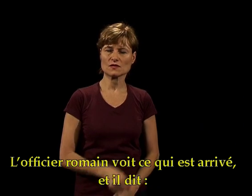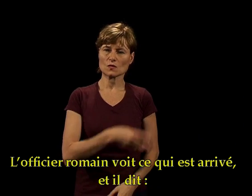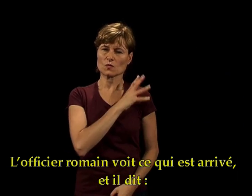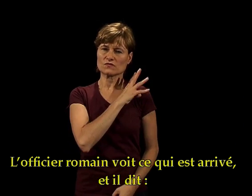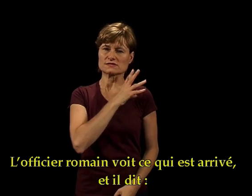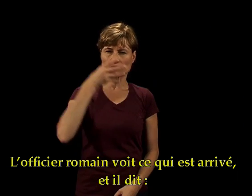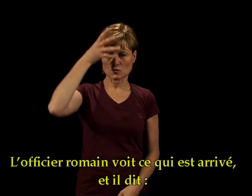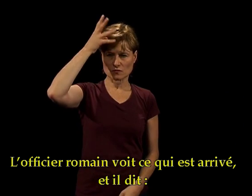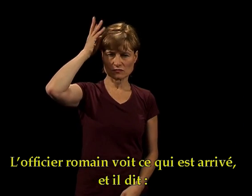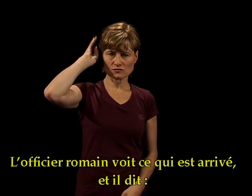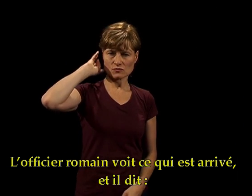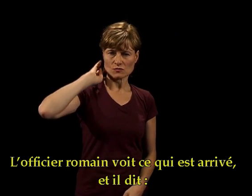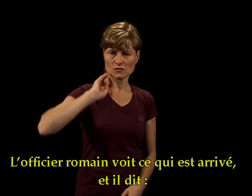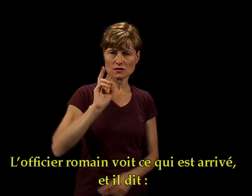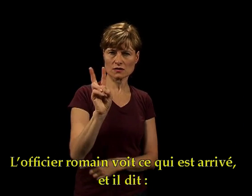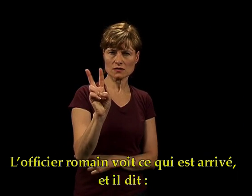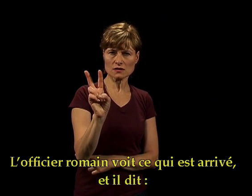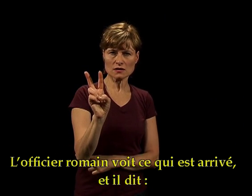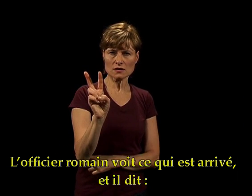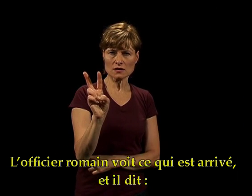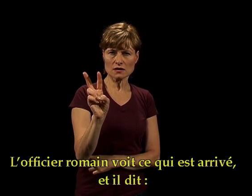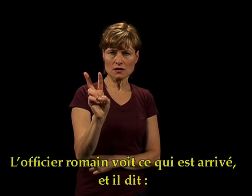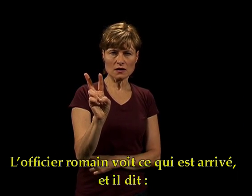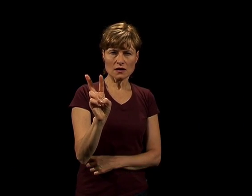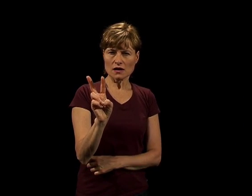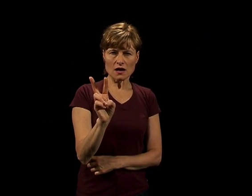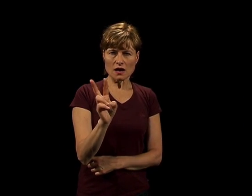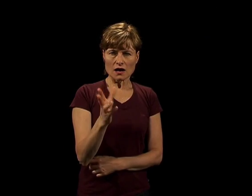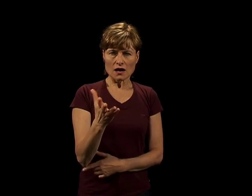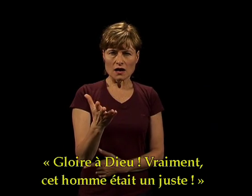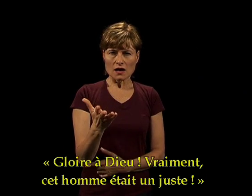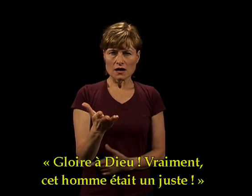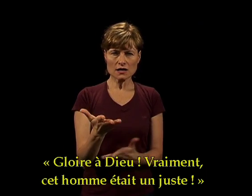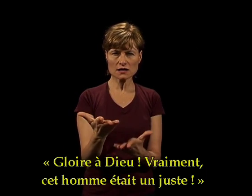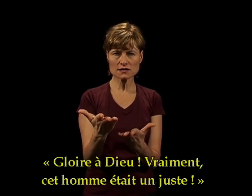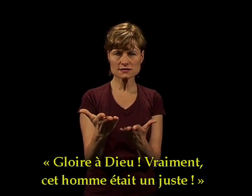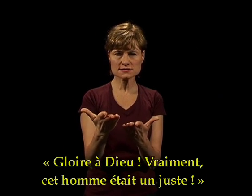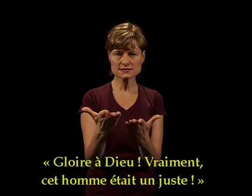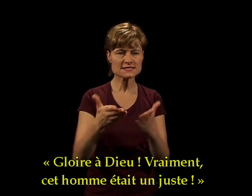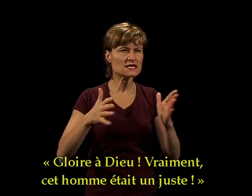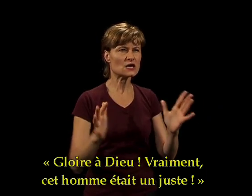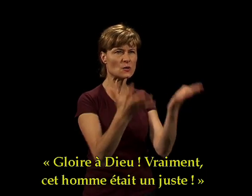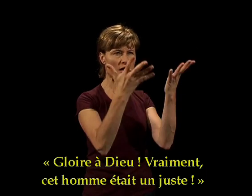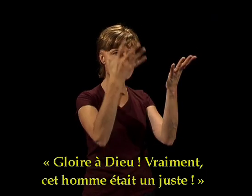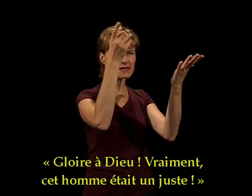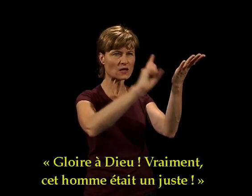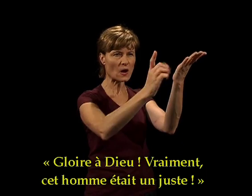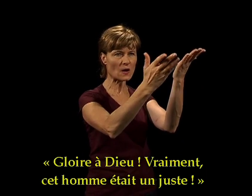L'officier romain voit ce qui est arrivé et il dit « Gloire à Dieu, vraiment, cet homme